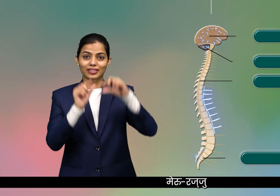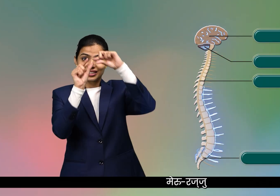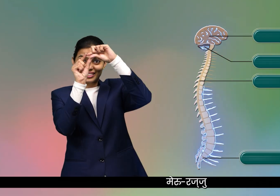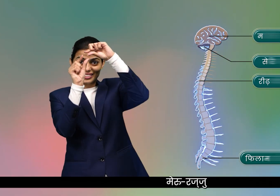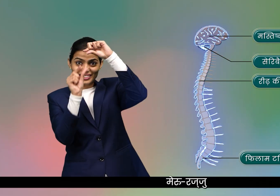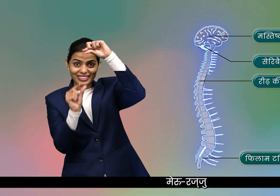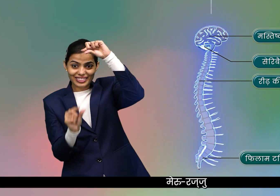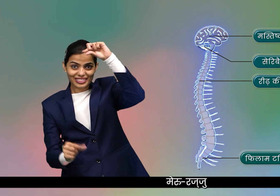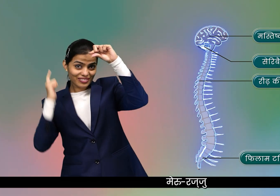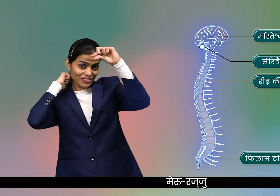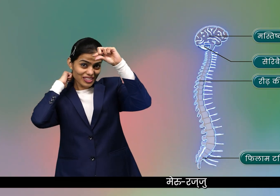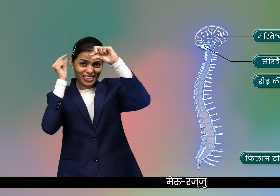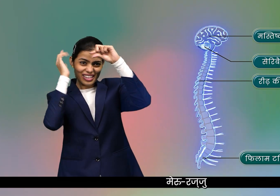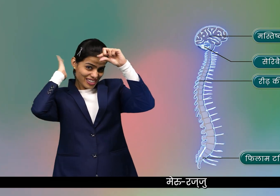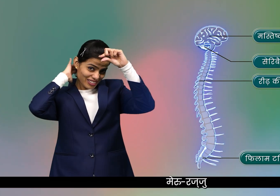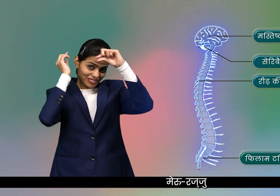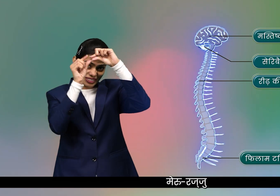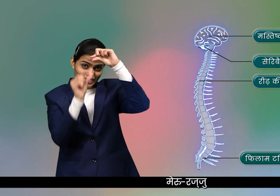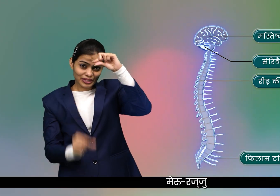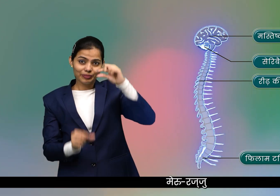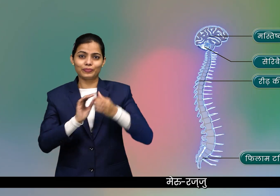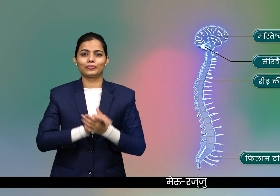मेरु रज्जु।